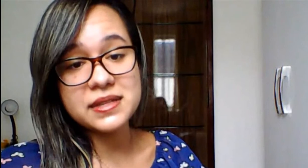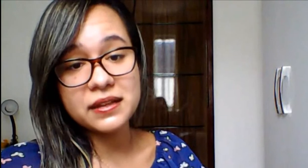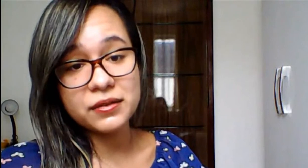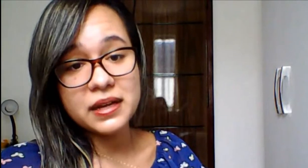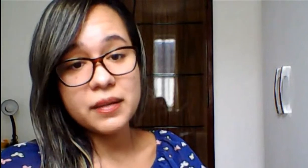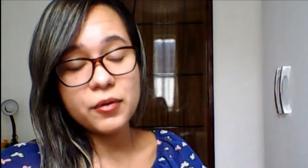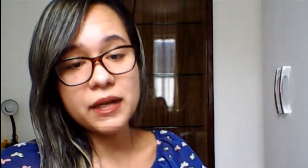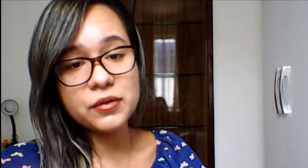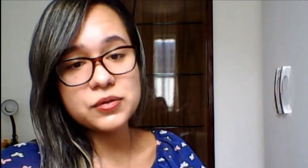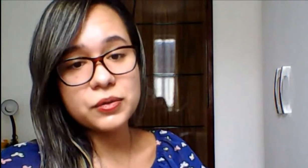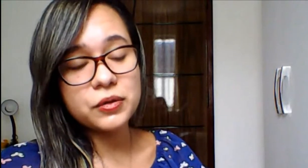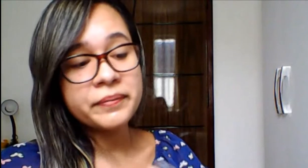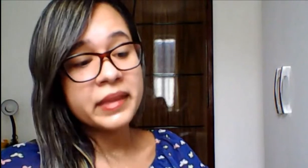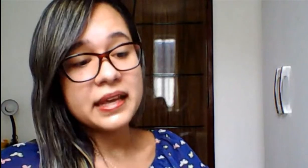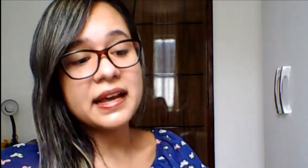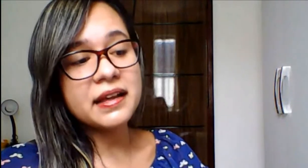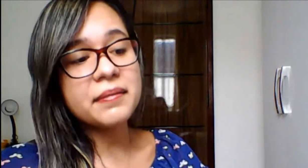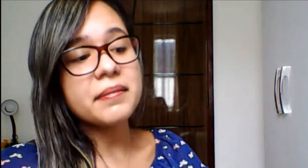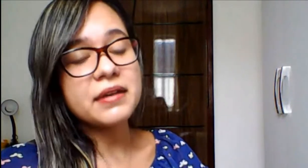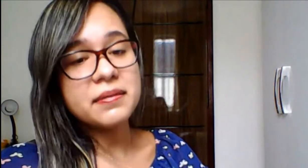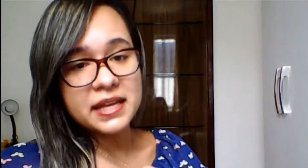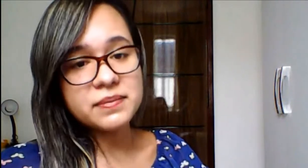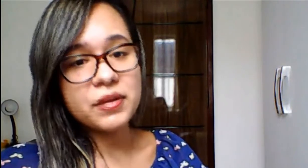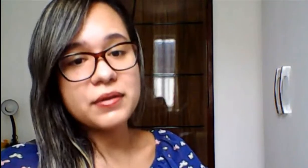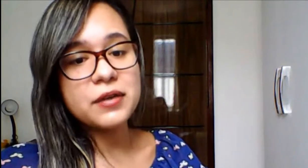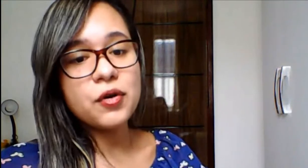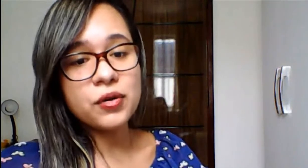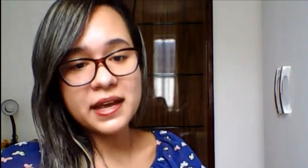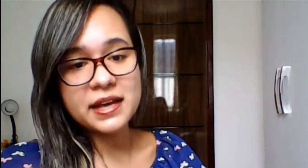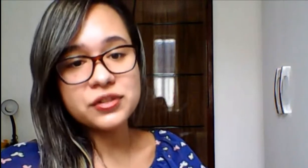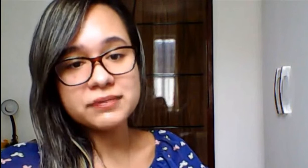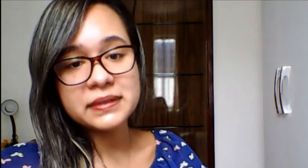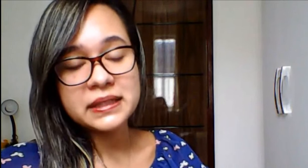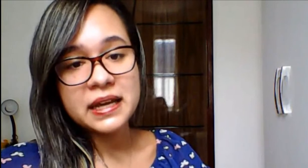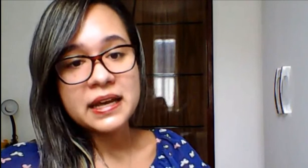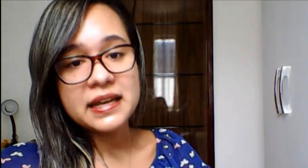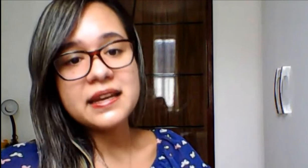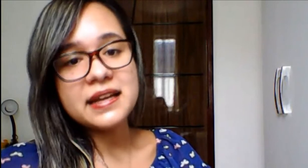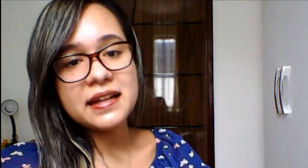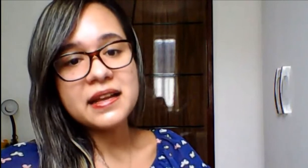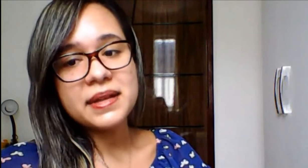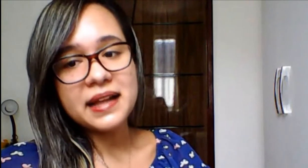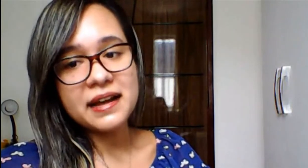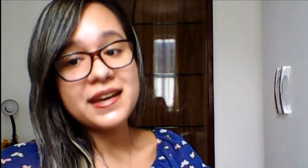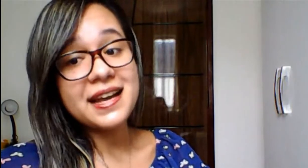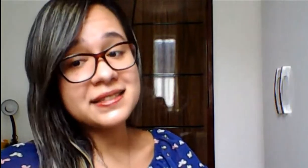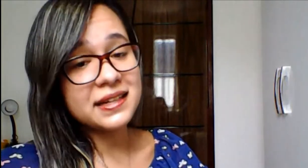traduzindo para o aluno surdo. E ela meio que me respondeu que o contexto iria determinar a